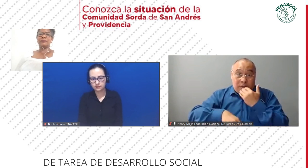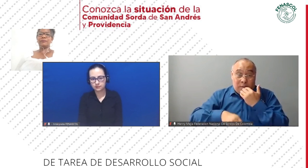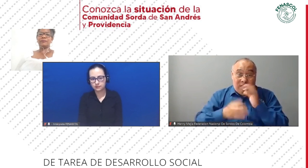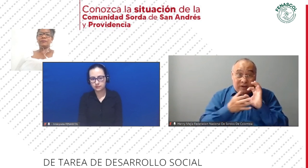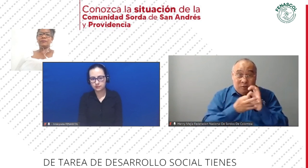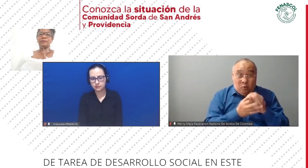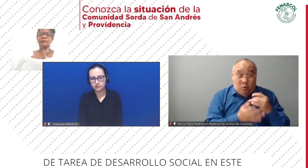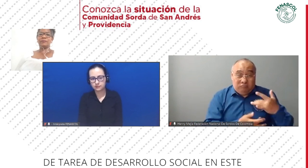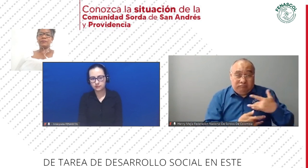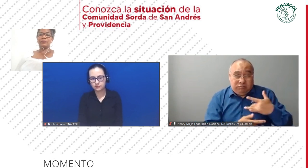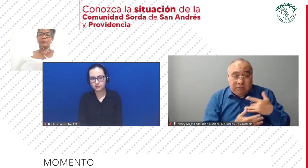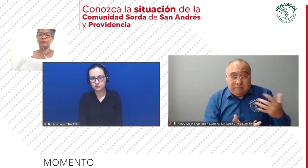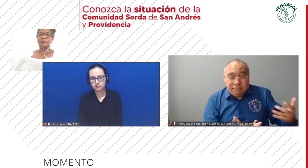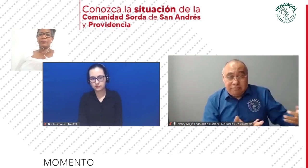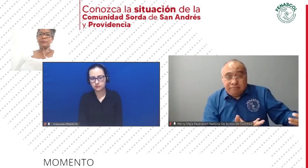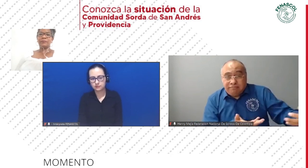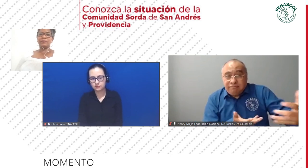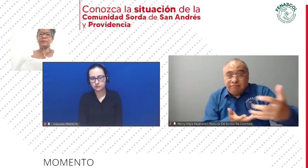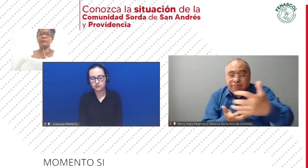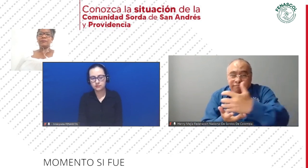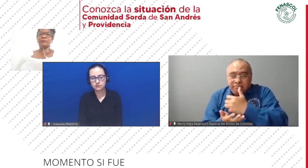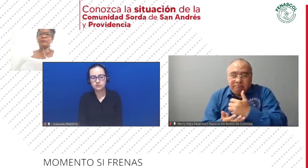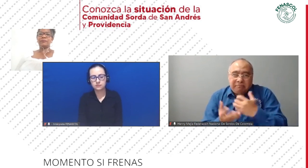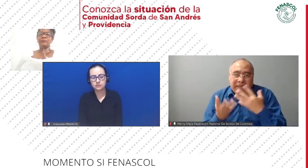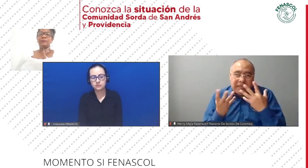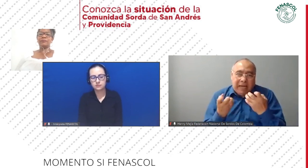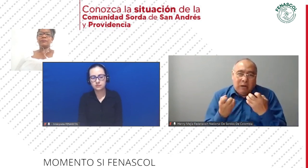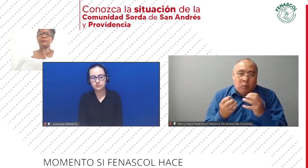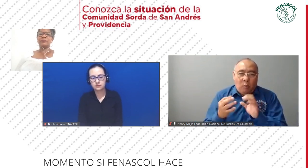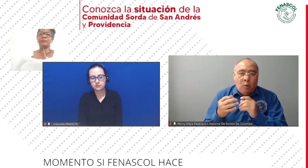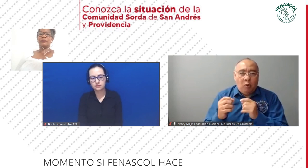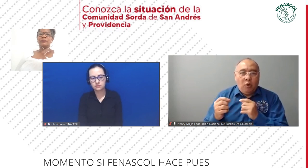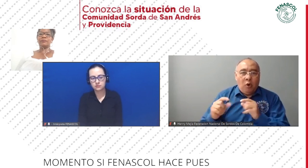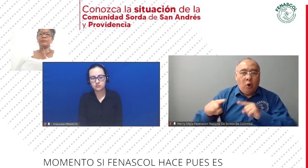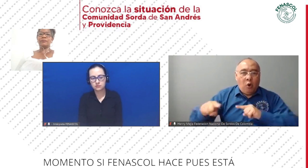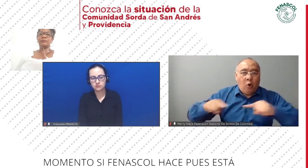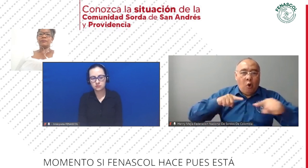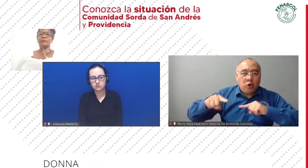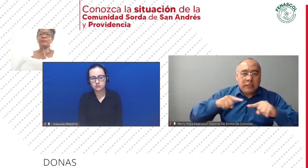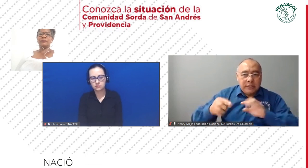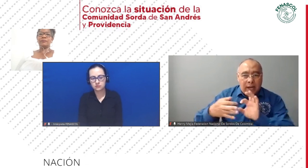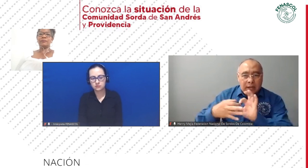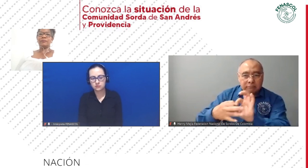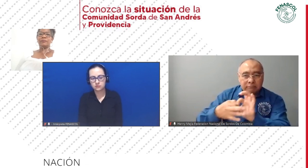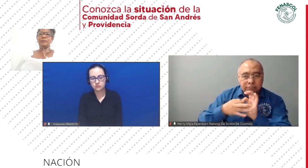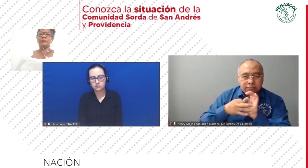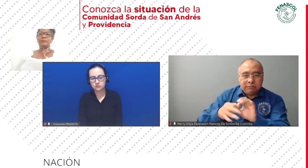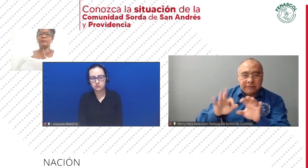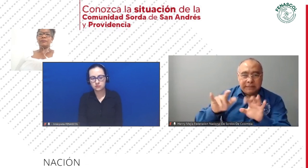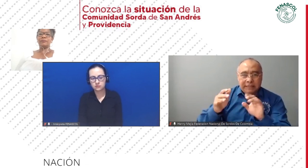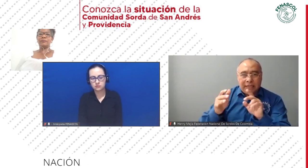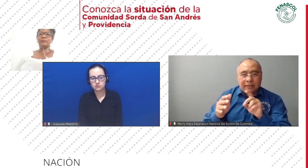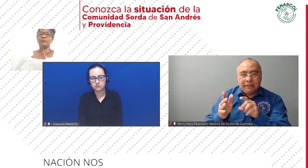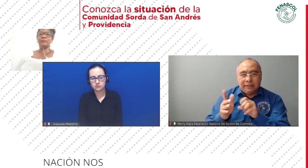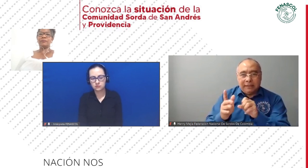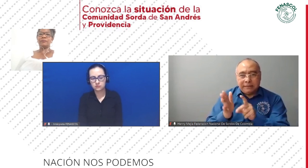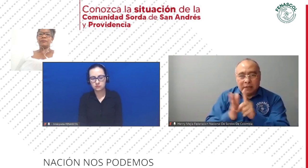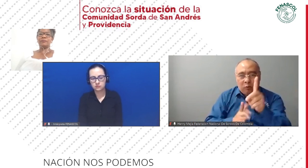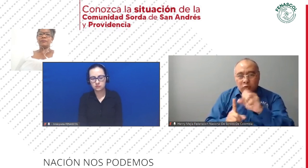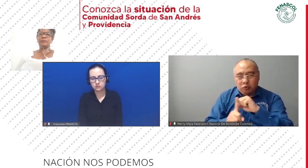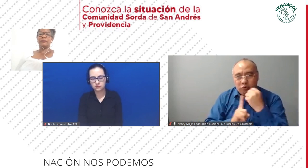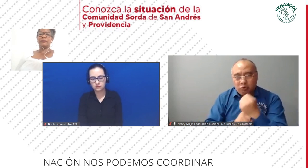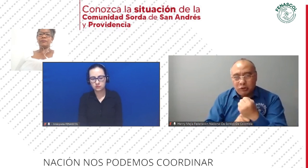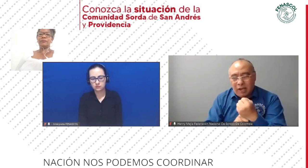en este momento si frenas col hace pues esta donación nos podemos